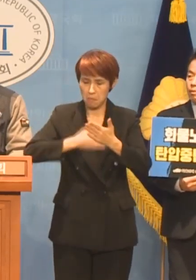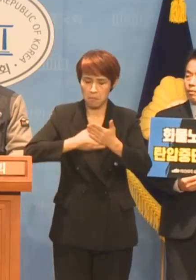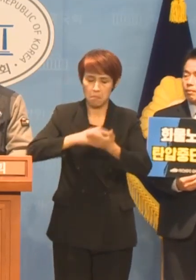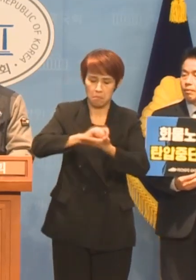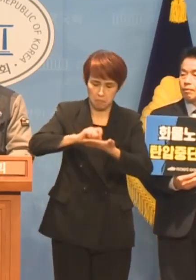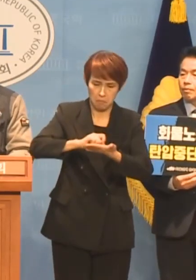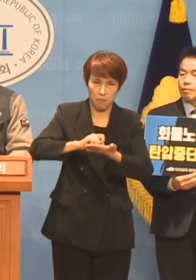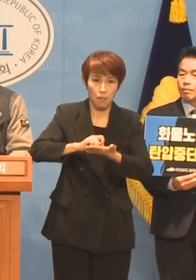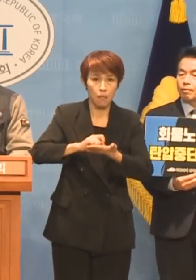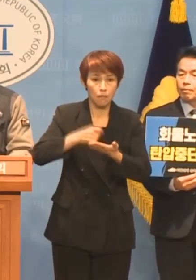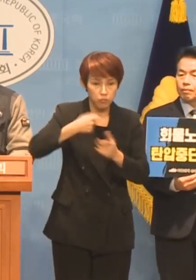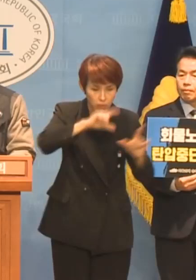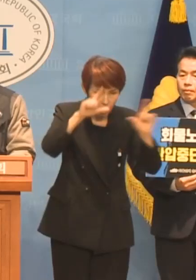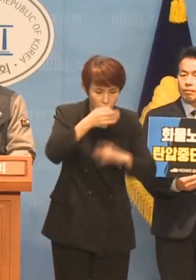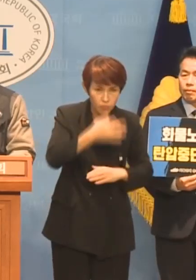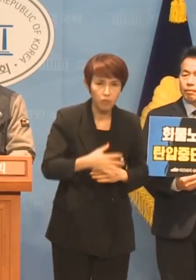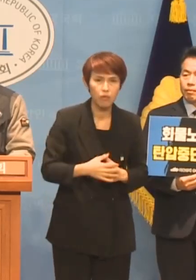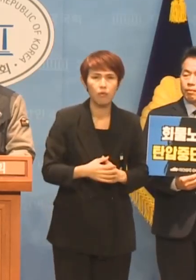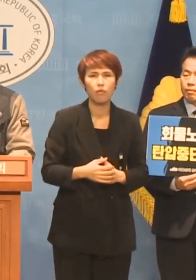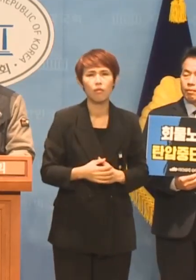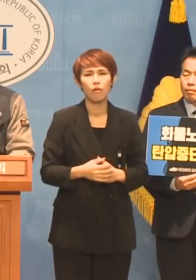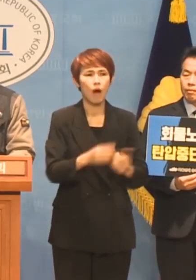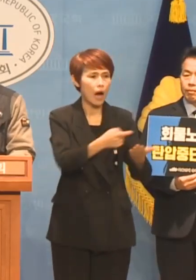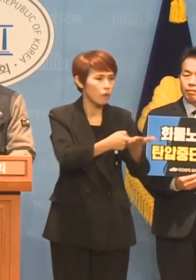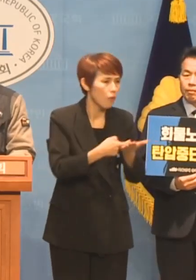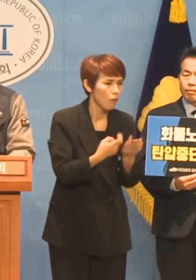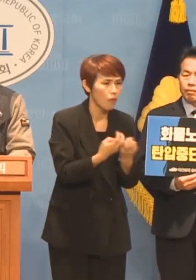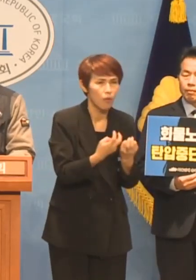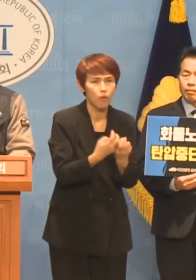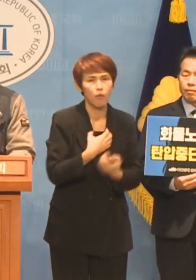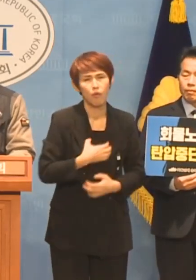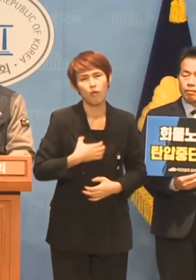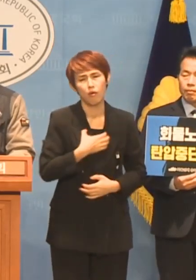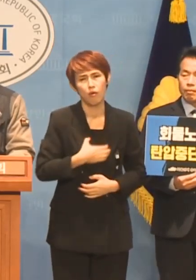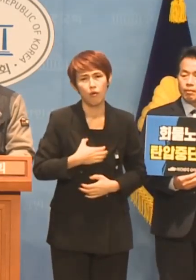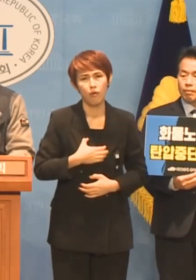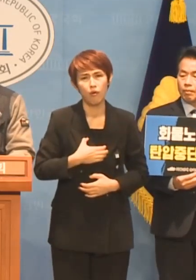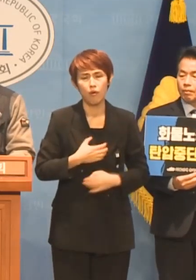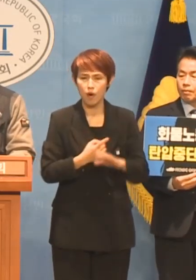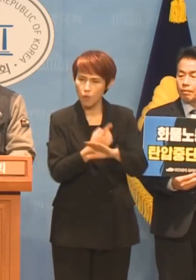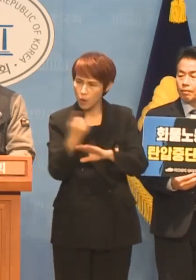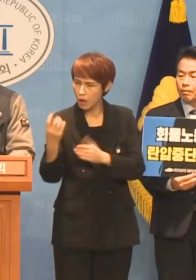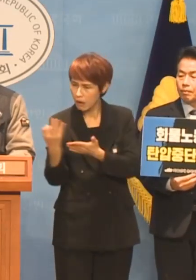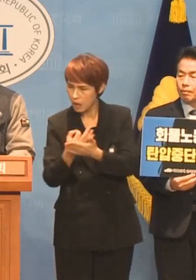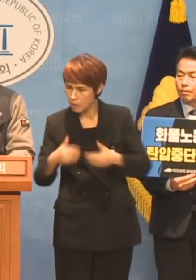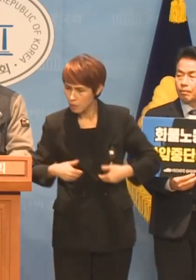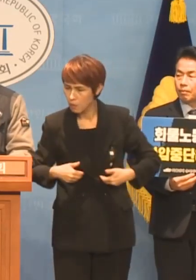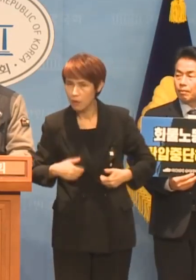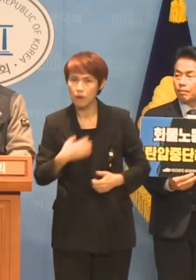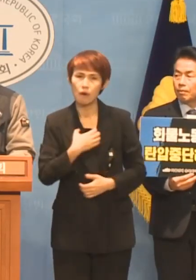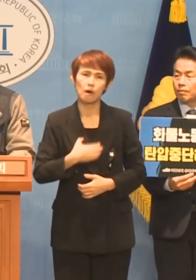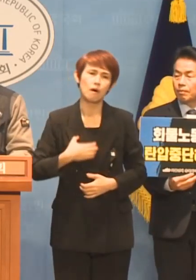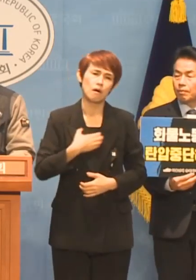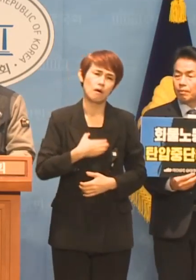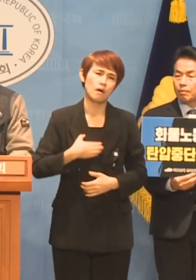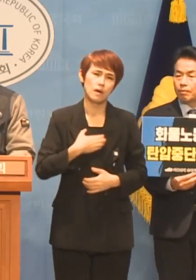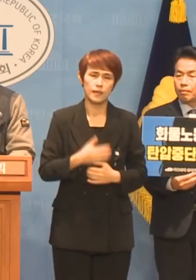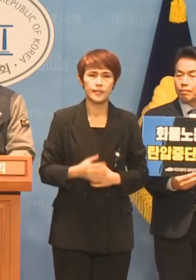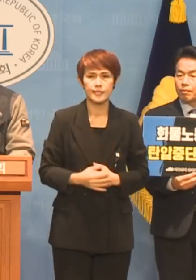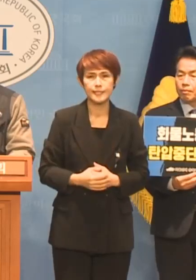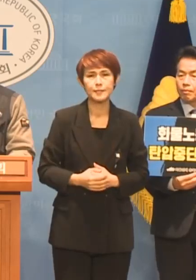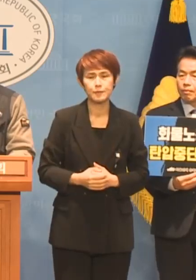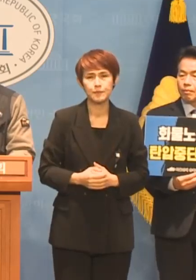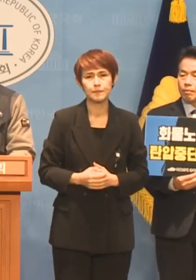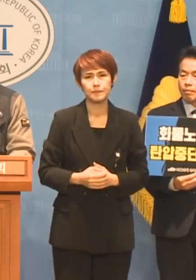테고 도대체 어디서 무엇을 아껴야 되나 혹은 부수입을 위한 수단을 마련해야 하나 고민이 이만저만이 아니실